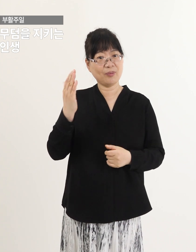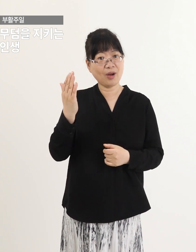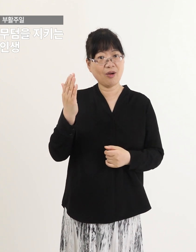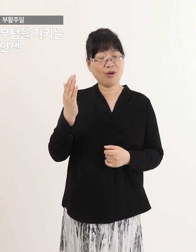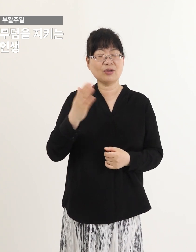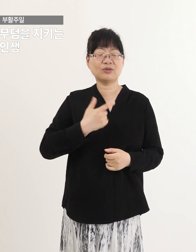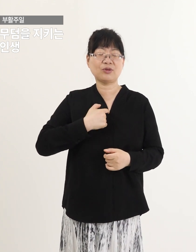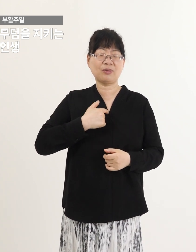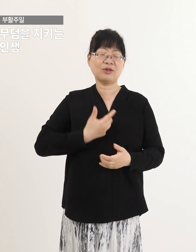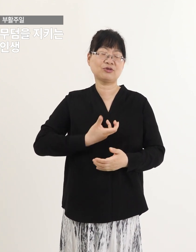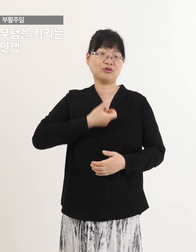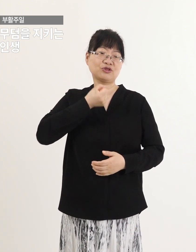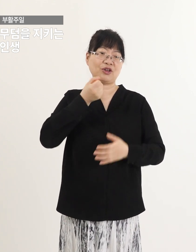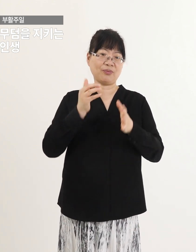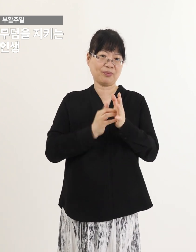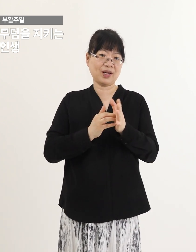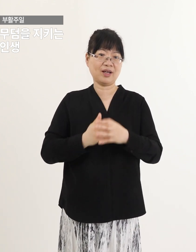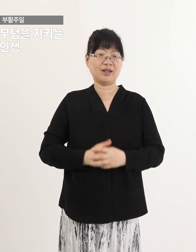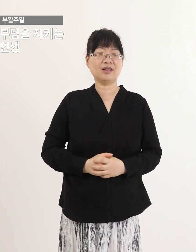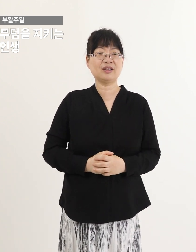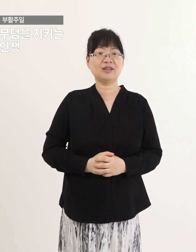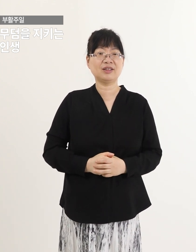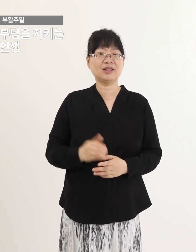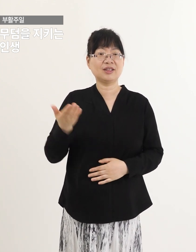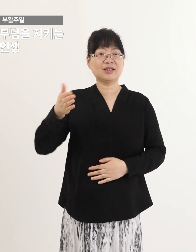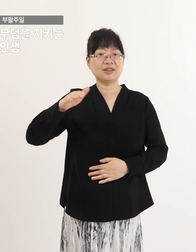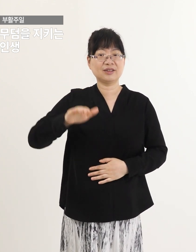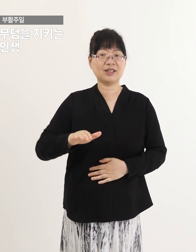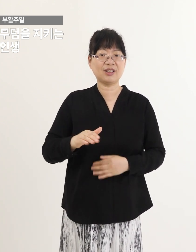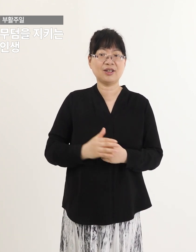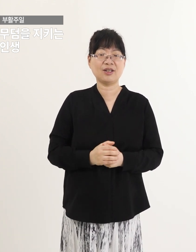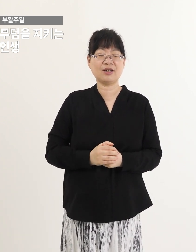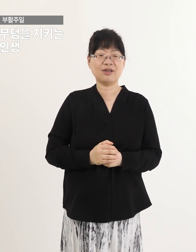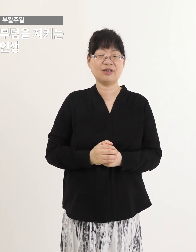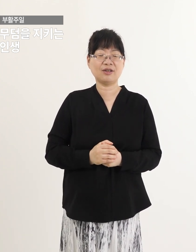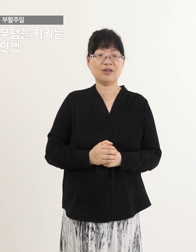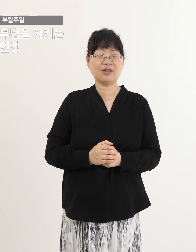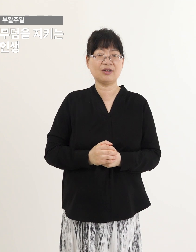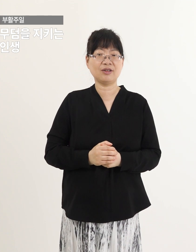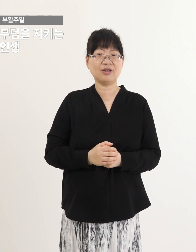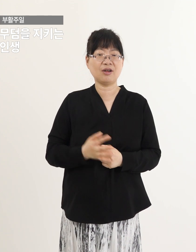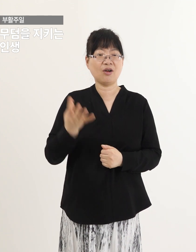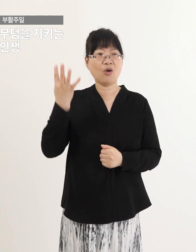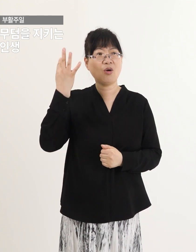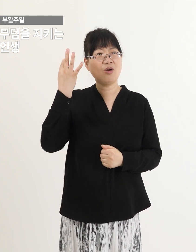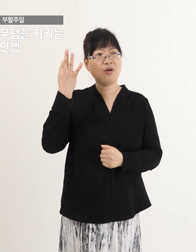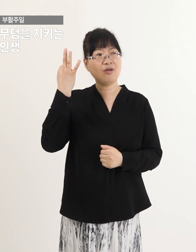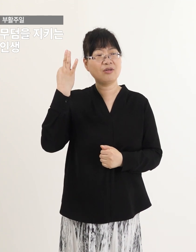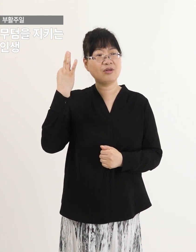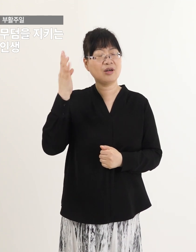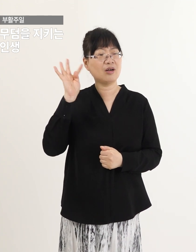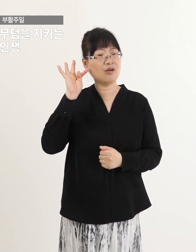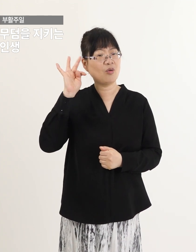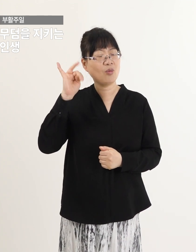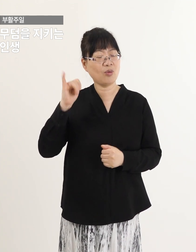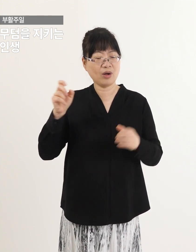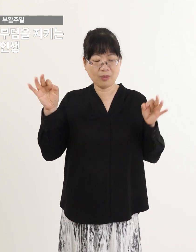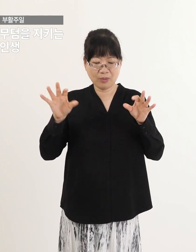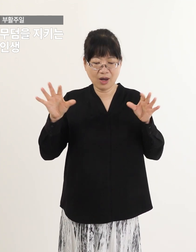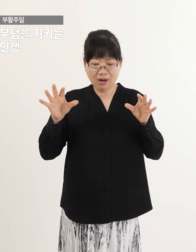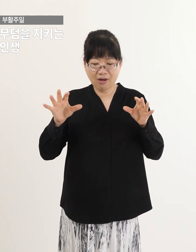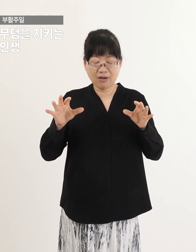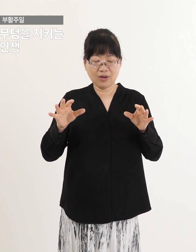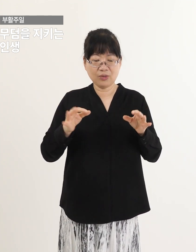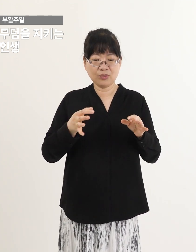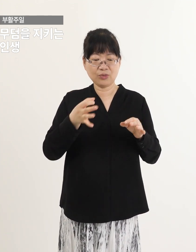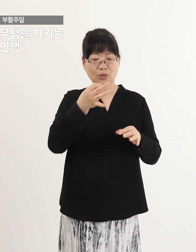충격을 받았어요. 야, 그런데 불과 얼마 안 있어서 돈을 많이